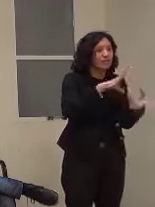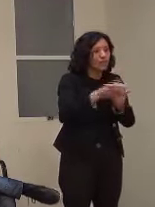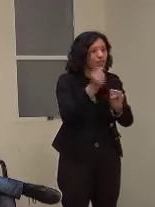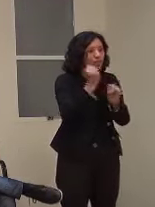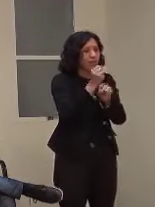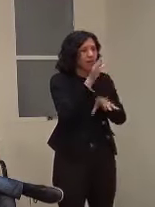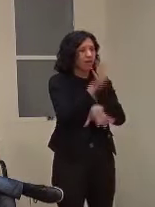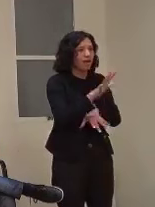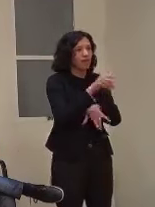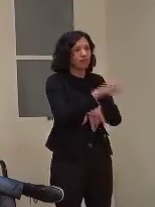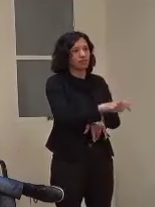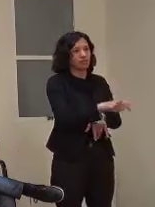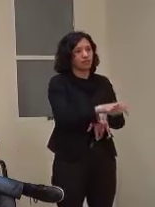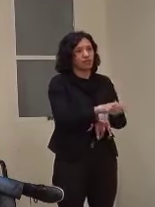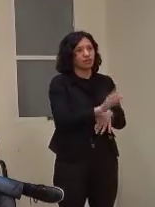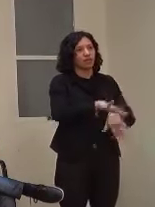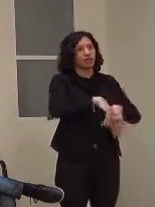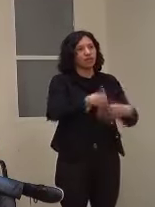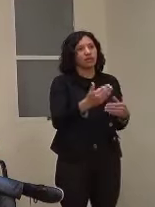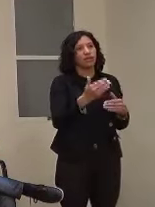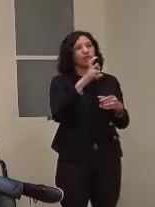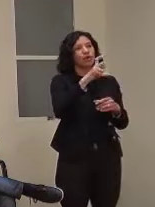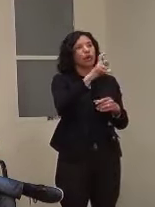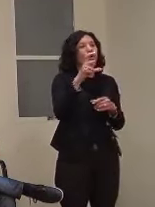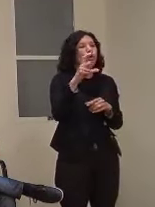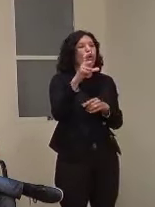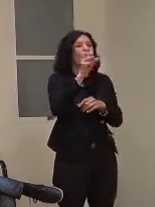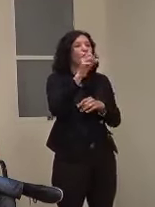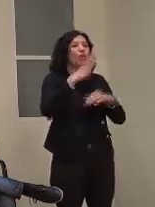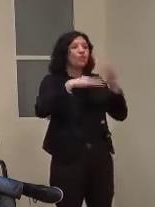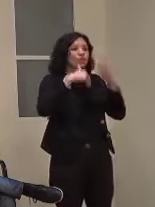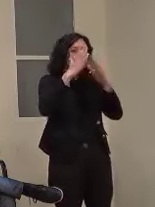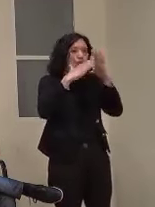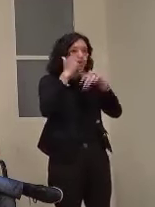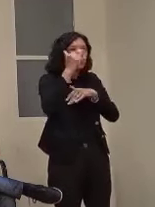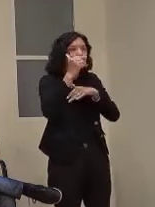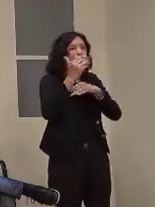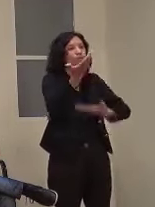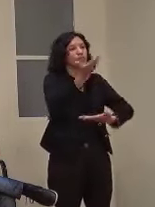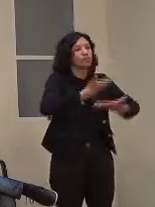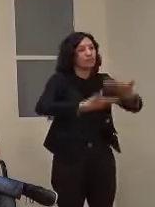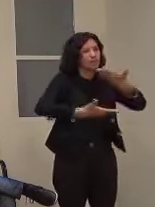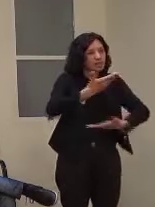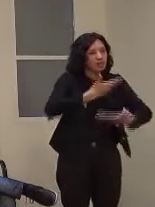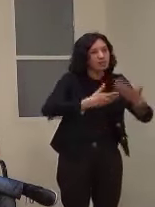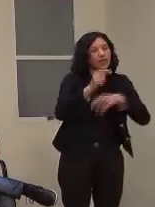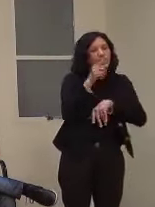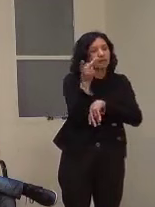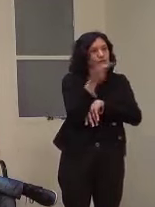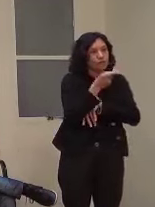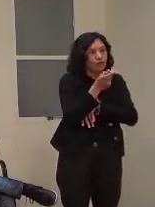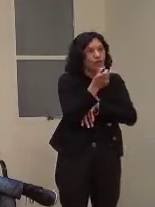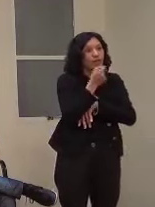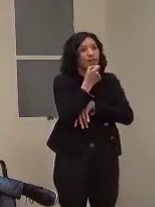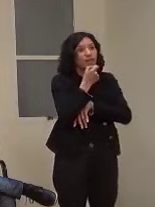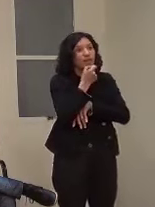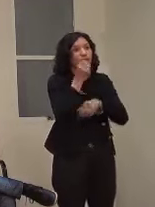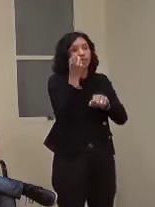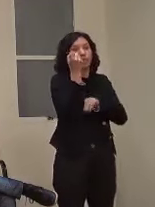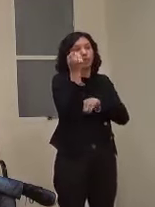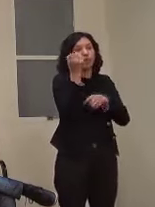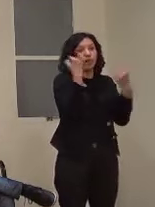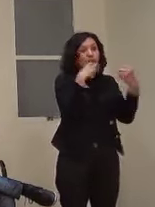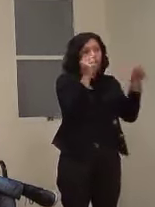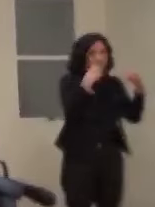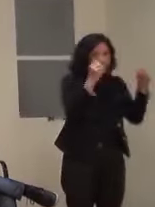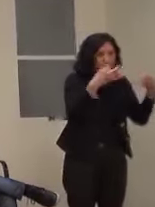para su construcción y una retroalimentación eso son dos ejemplos de lo que son las buenas prácticas y